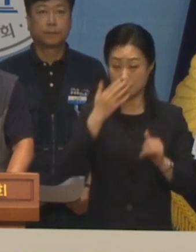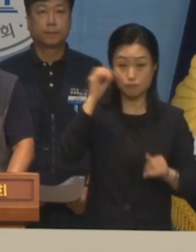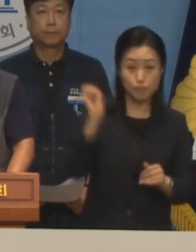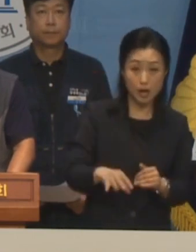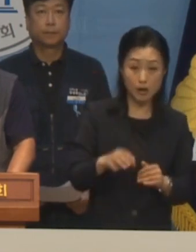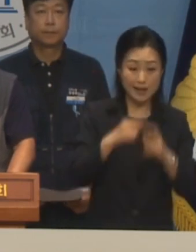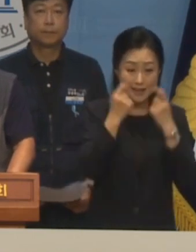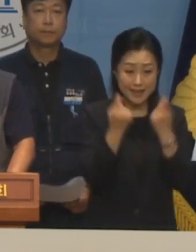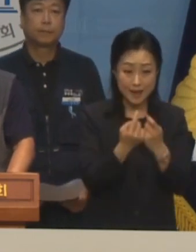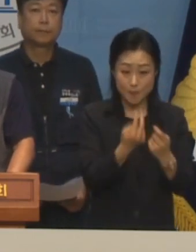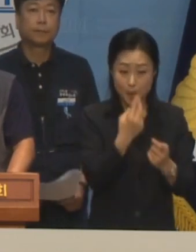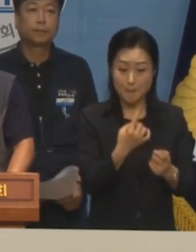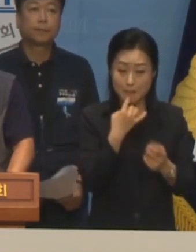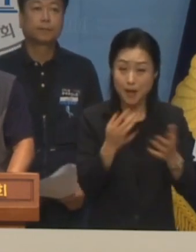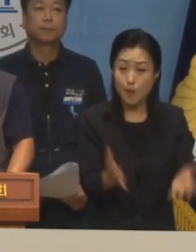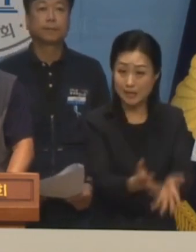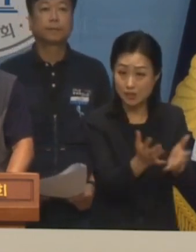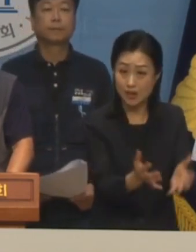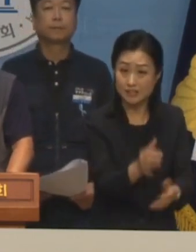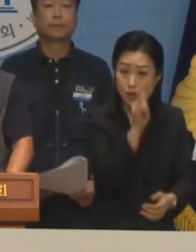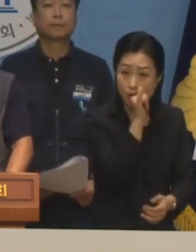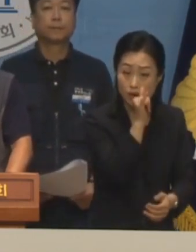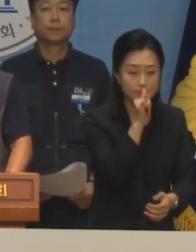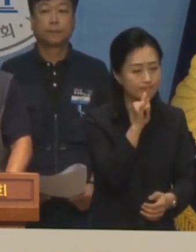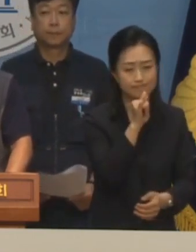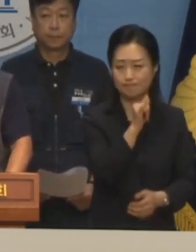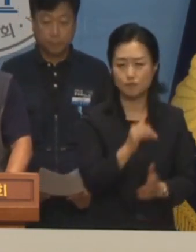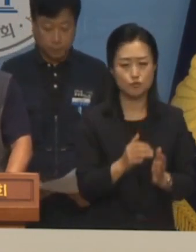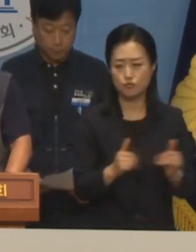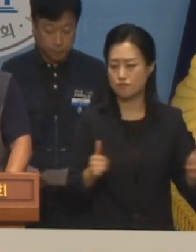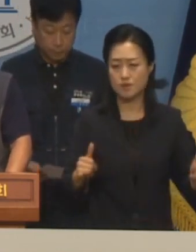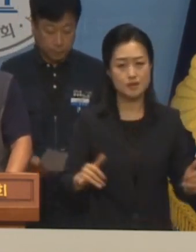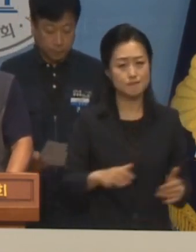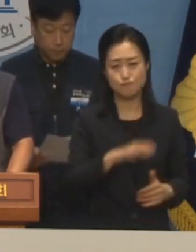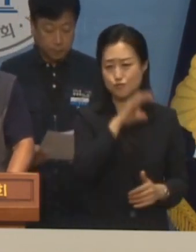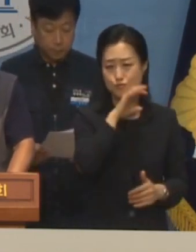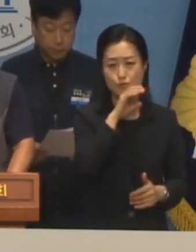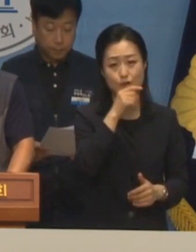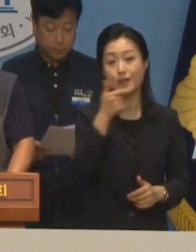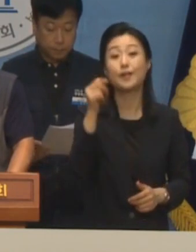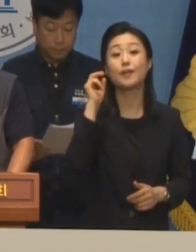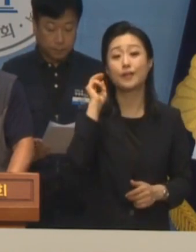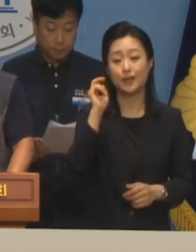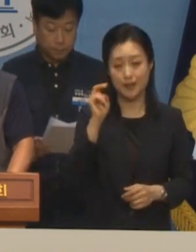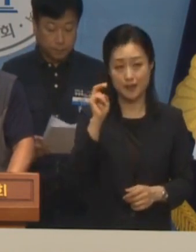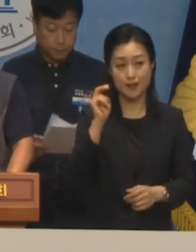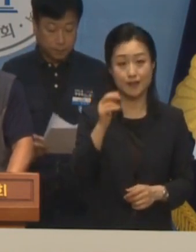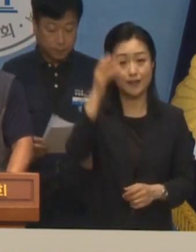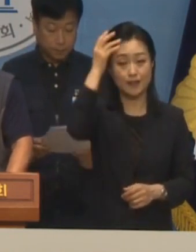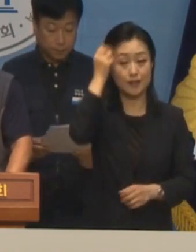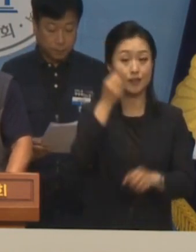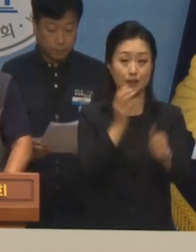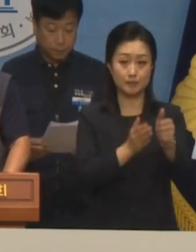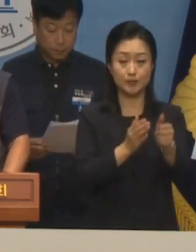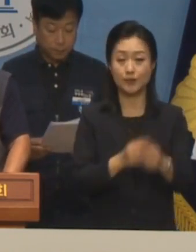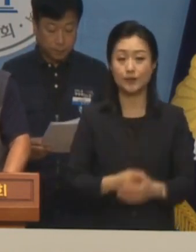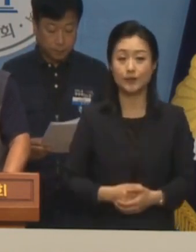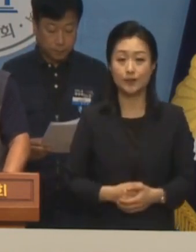사적연금 시장만 활성화하려는 것이라면 국민들의 거센 저항에 직면하리라는 것을 명심해야 할